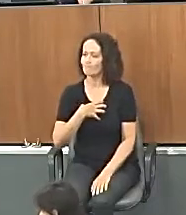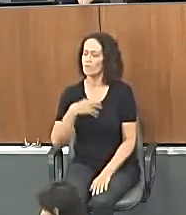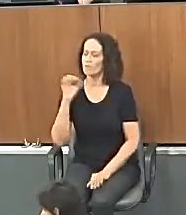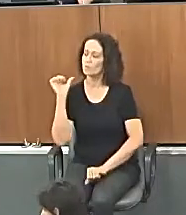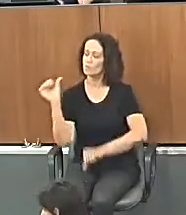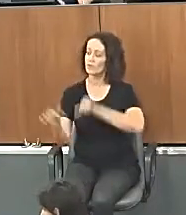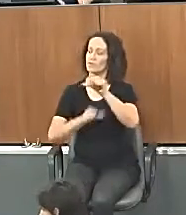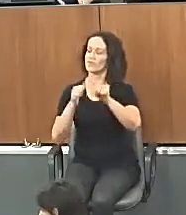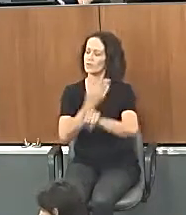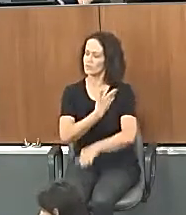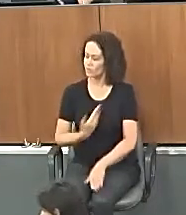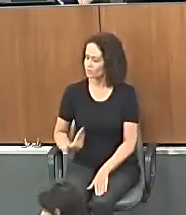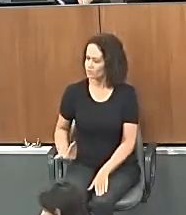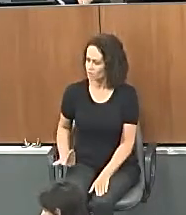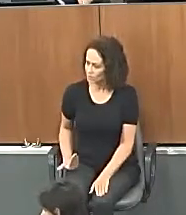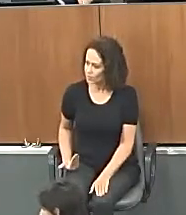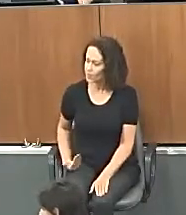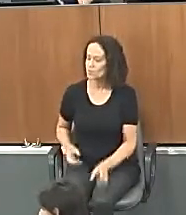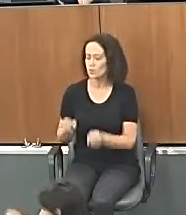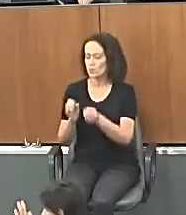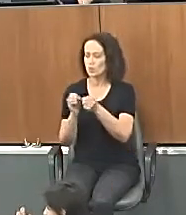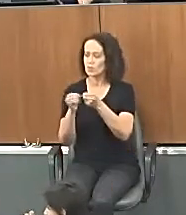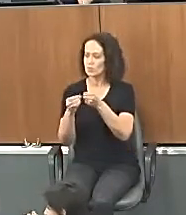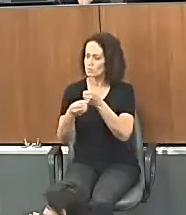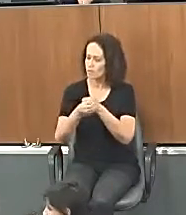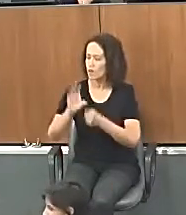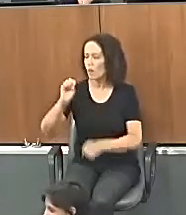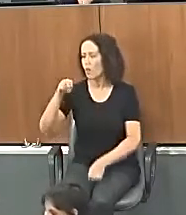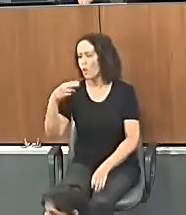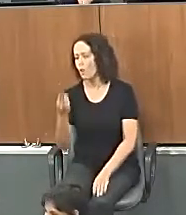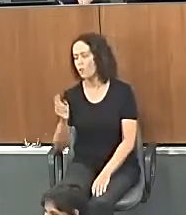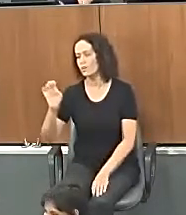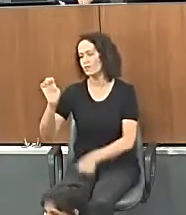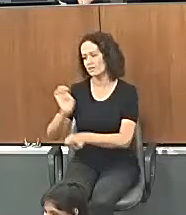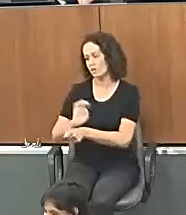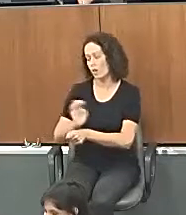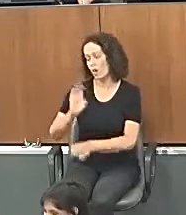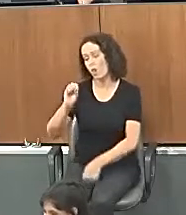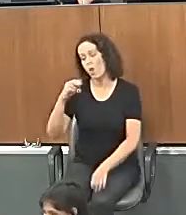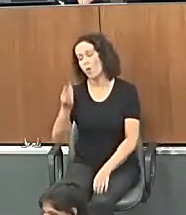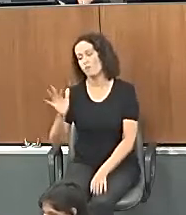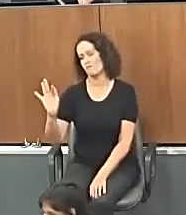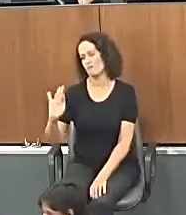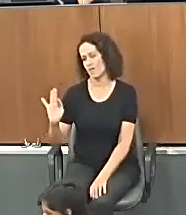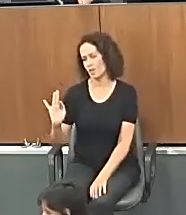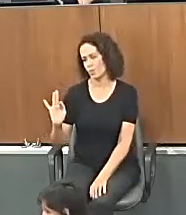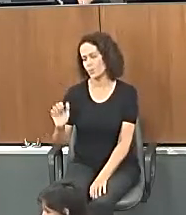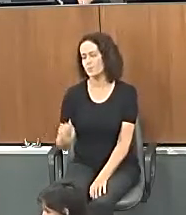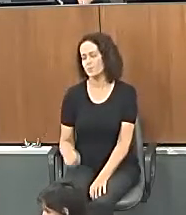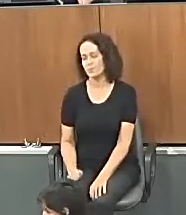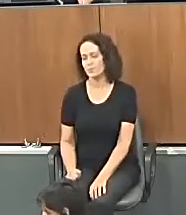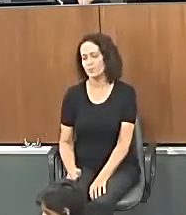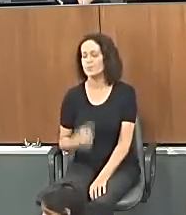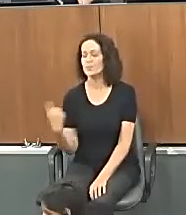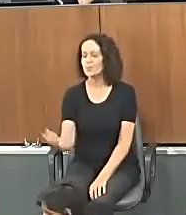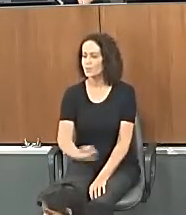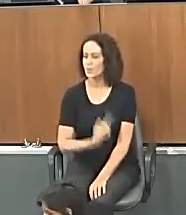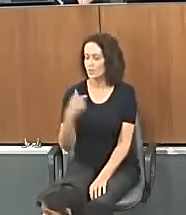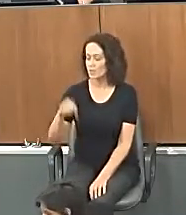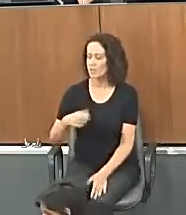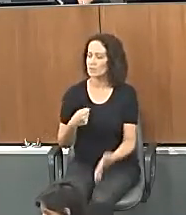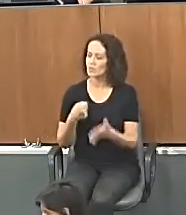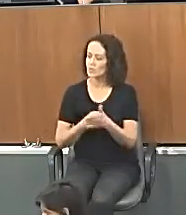seja nível municipal a nível estadual ou a nível federal então estamos aqui lutando